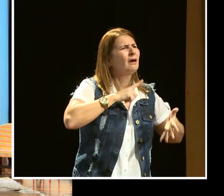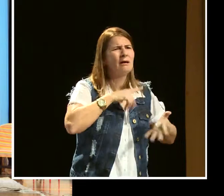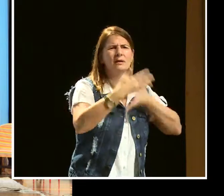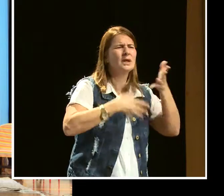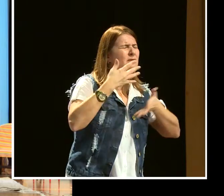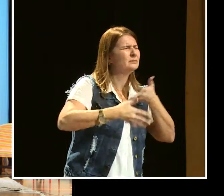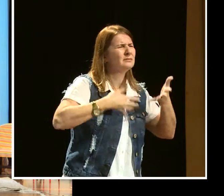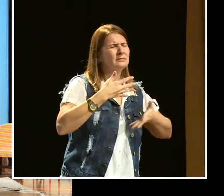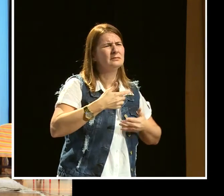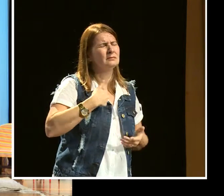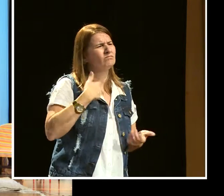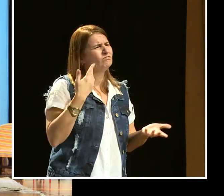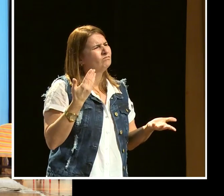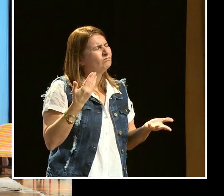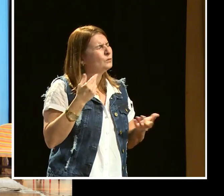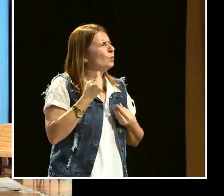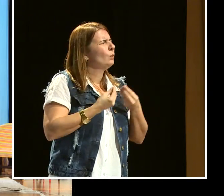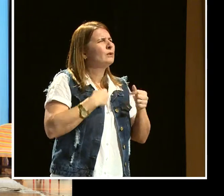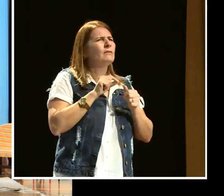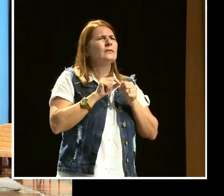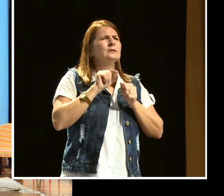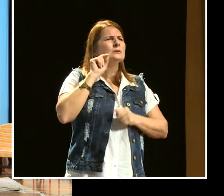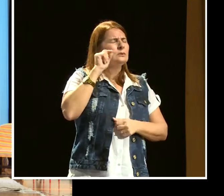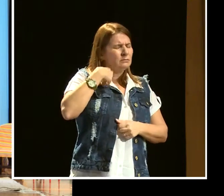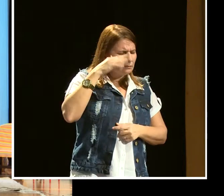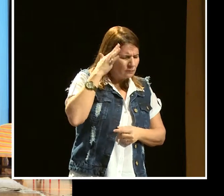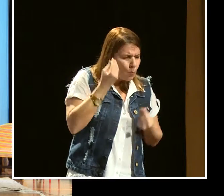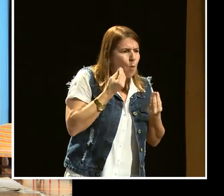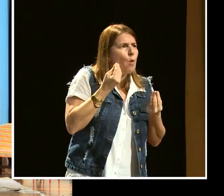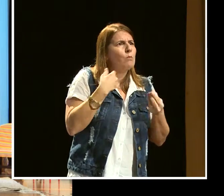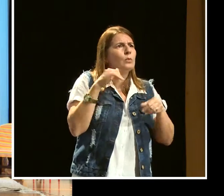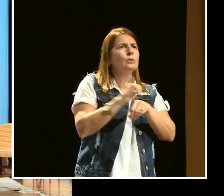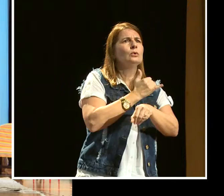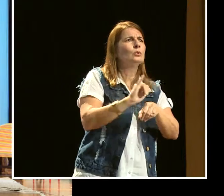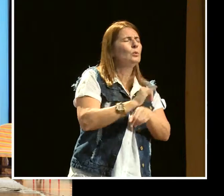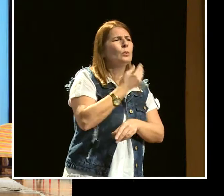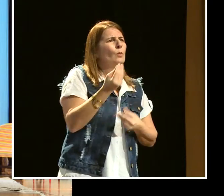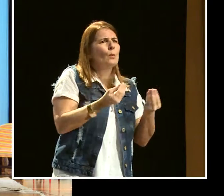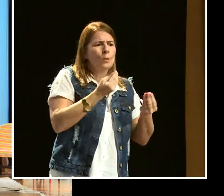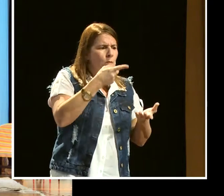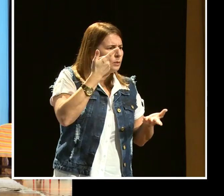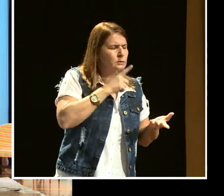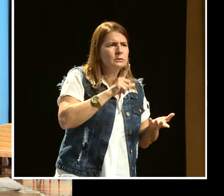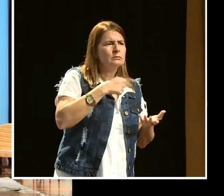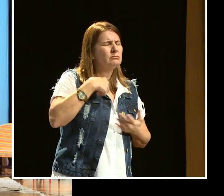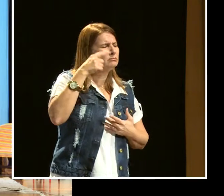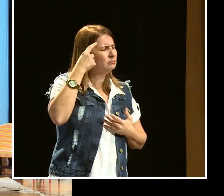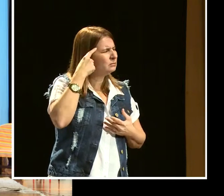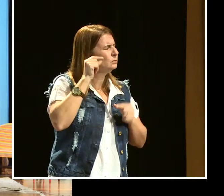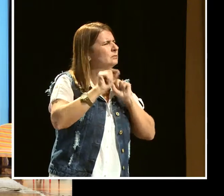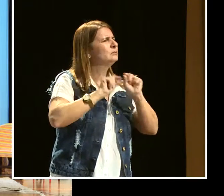desgastante. Eu ficava dando voltas e voltas para ficar falando sobre a língua de sinais. E eu pensei, o que eu vou fazer?